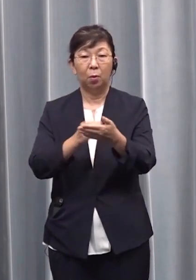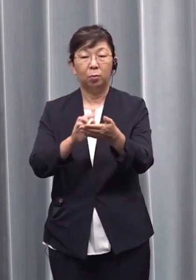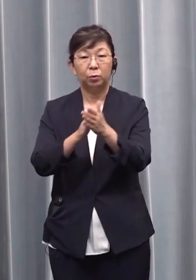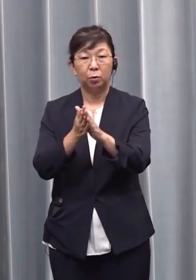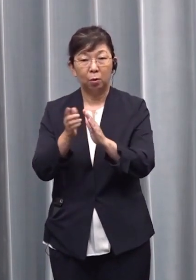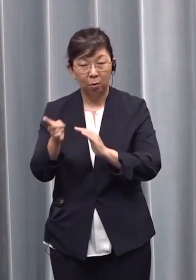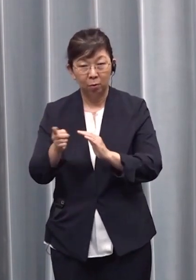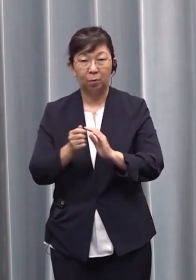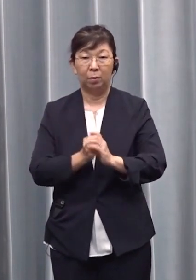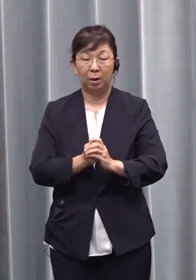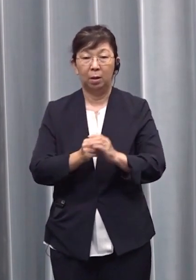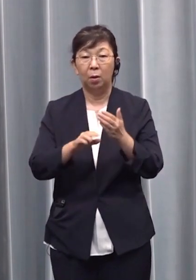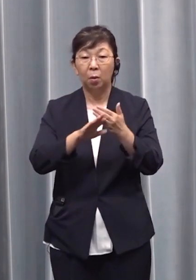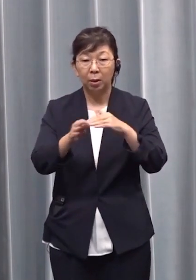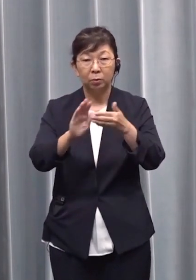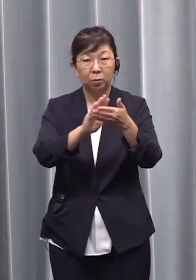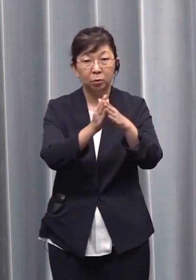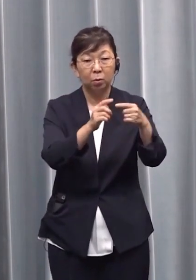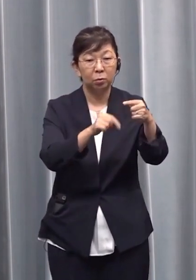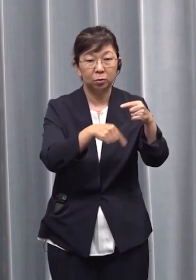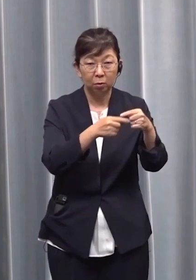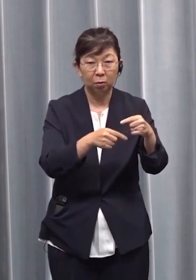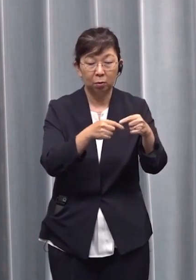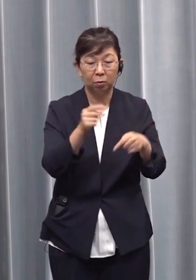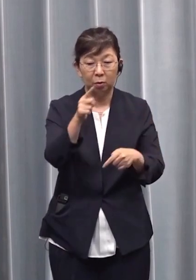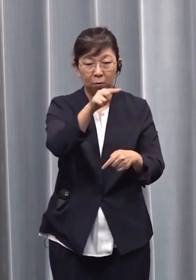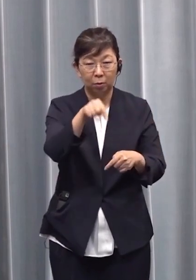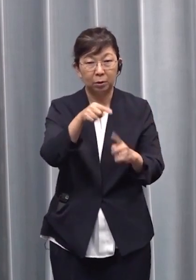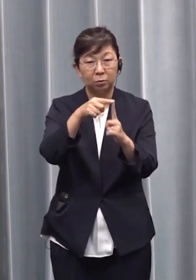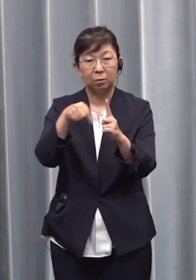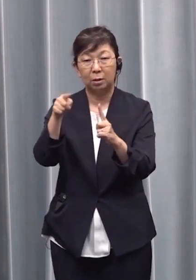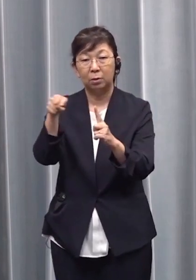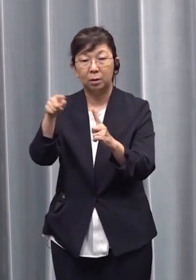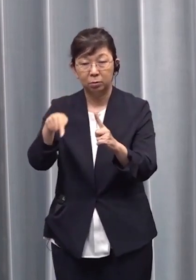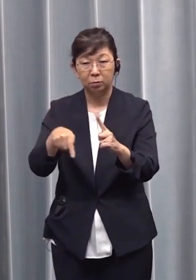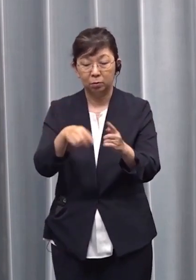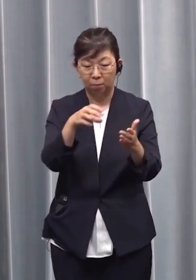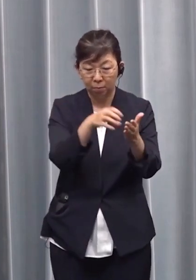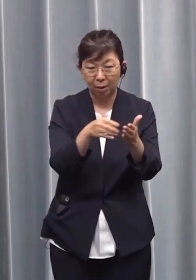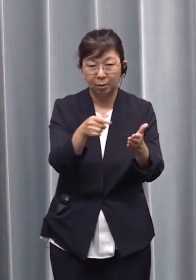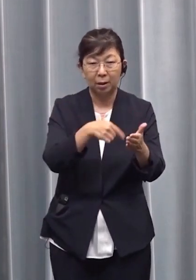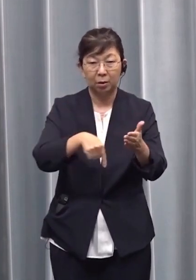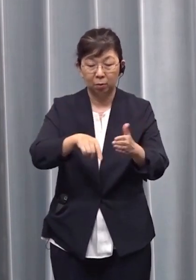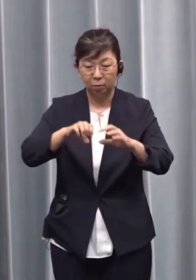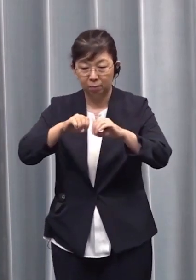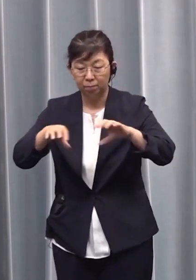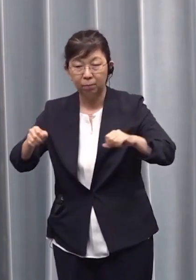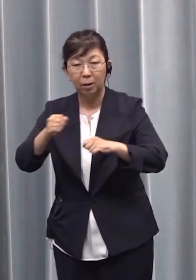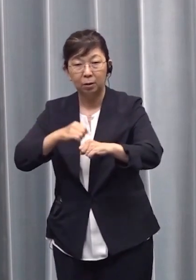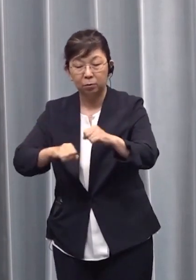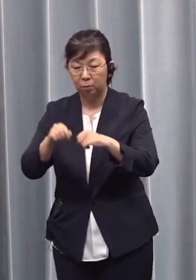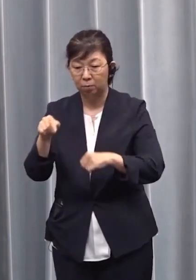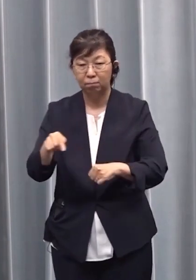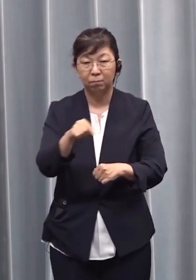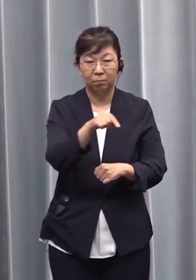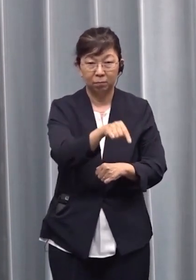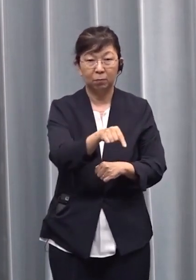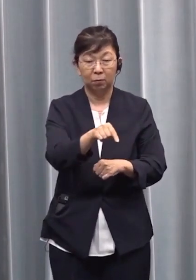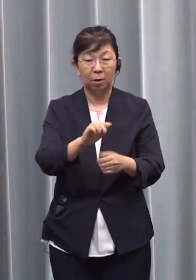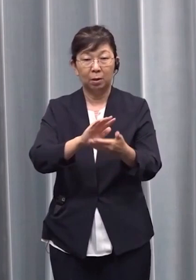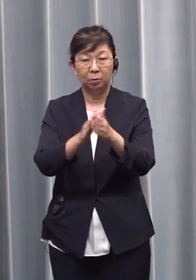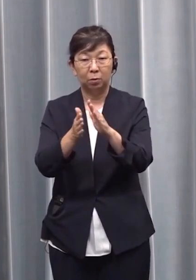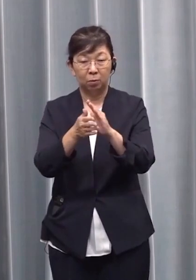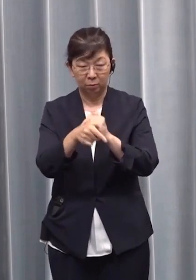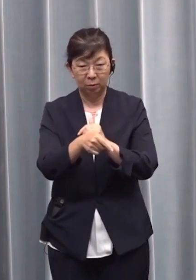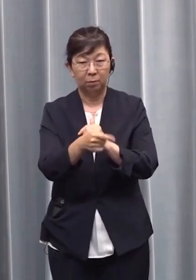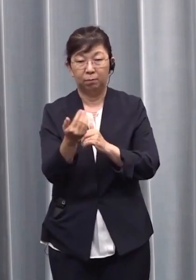や他の省庁の SNS の記載内容と広報活動に関するものに関してはそれぞれの省庁にお尋